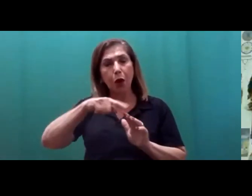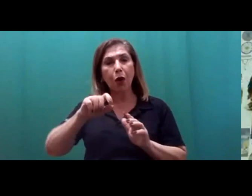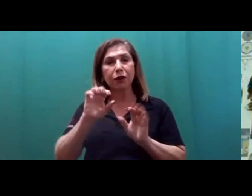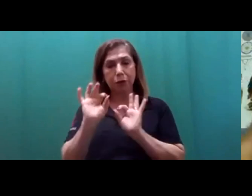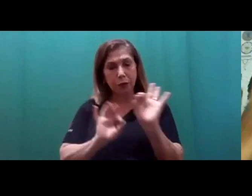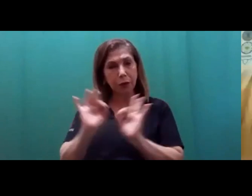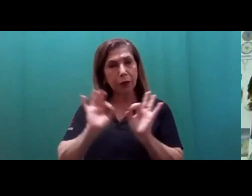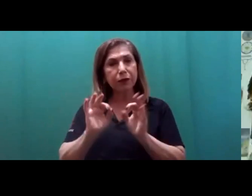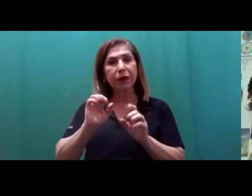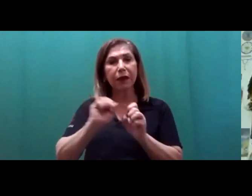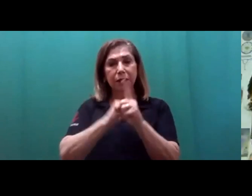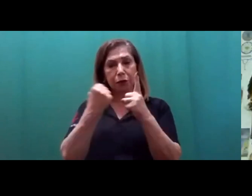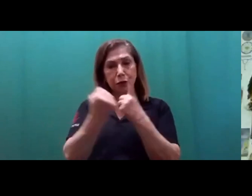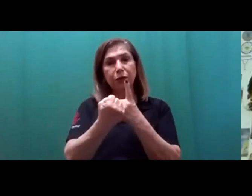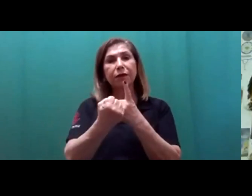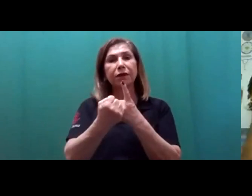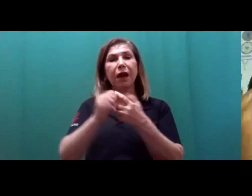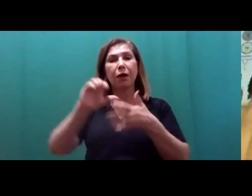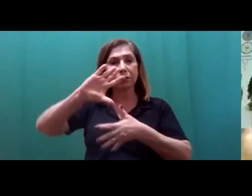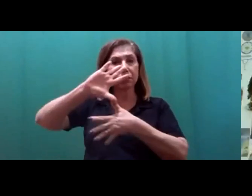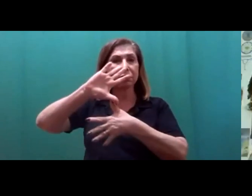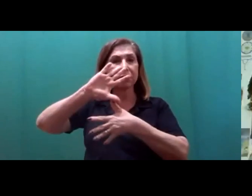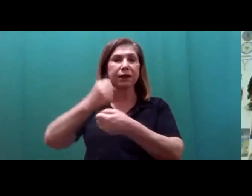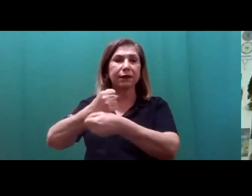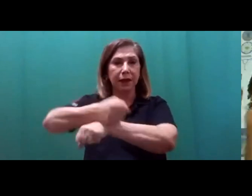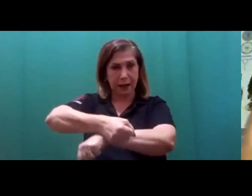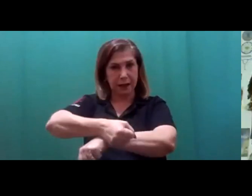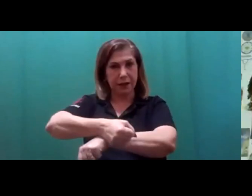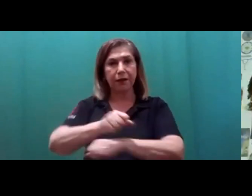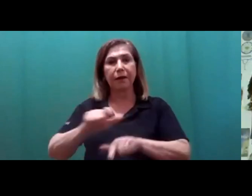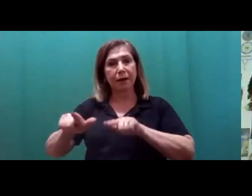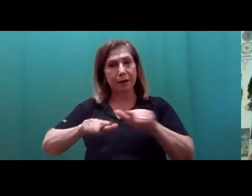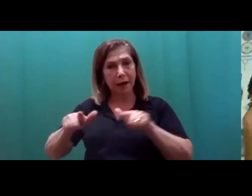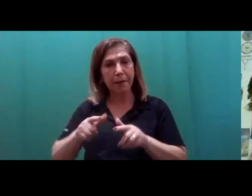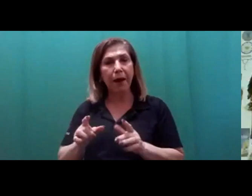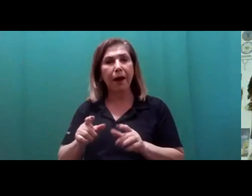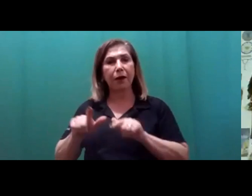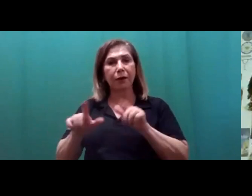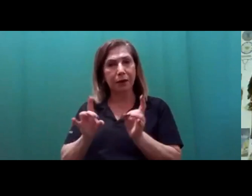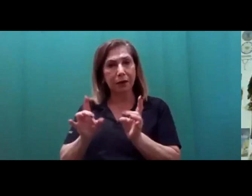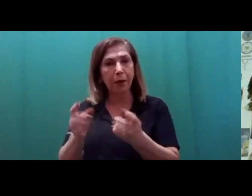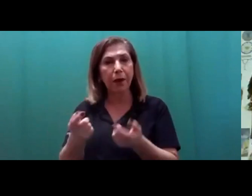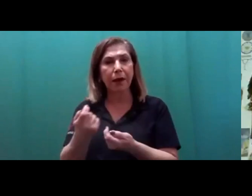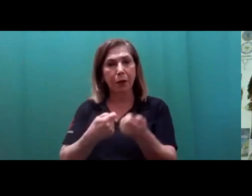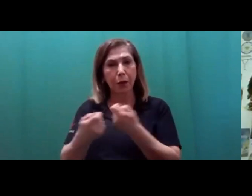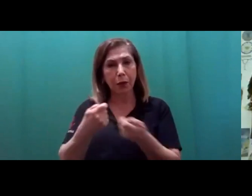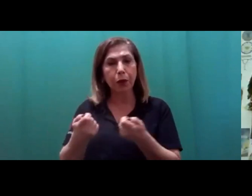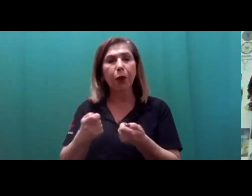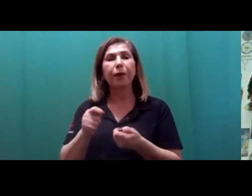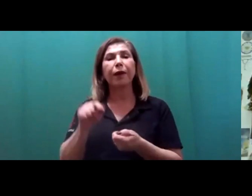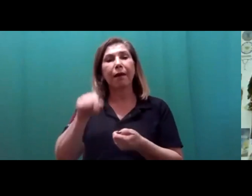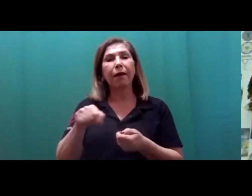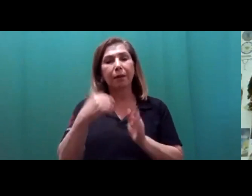social tem como raiz a escravidão, a estrutura de trabalho, a estrutura de mercado, a estrutura econômica, ela é construída a partir de um